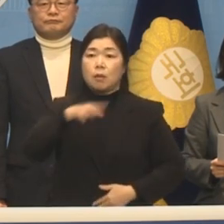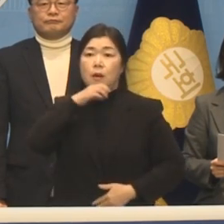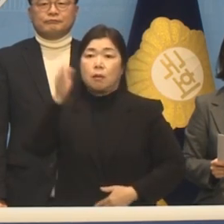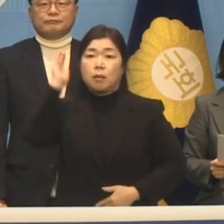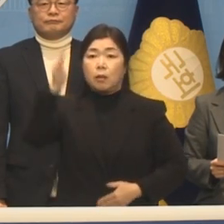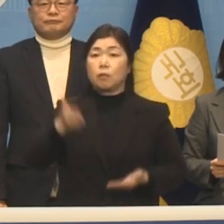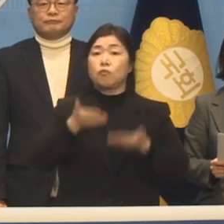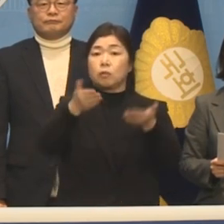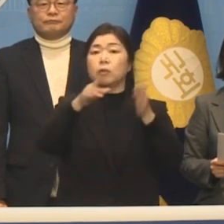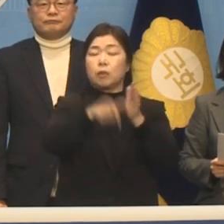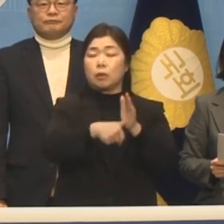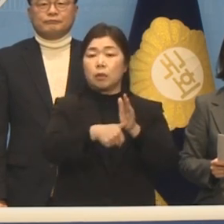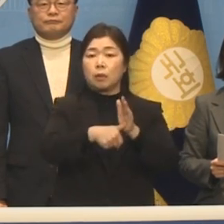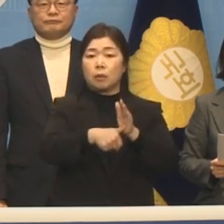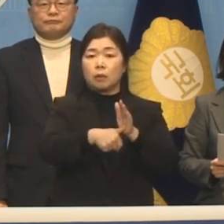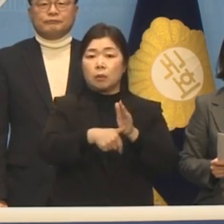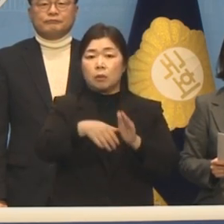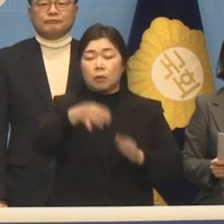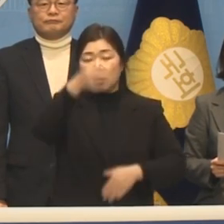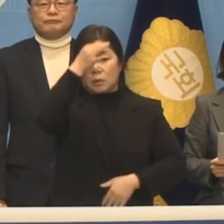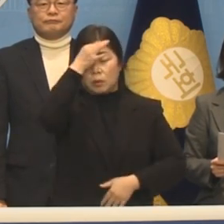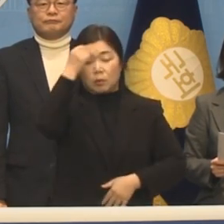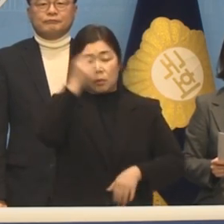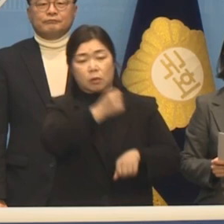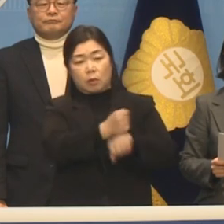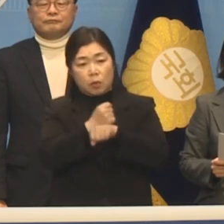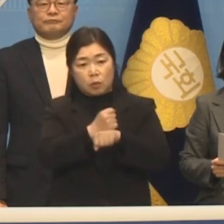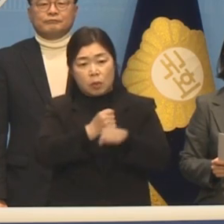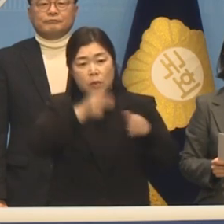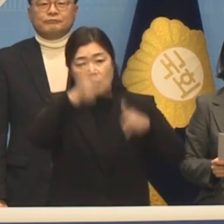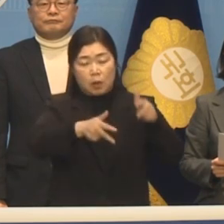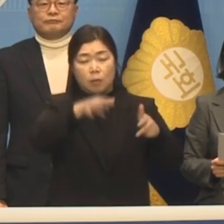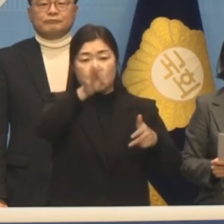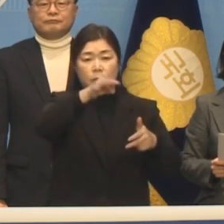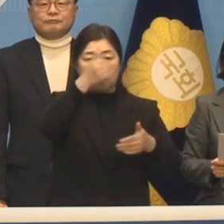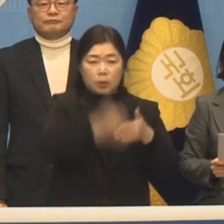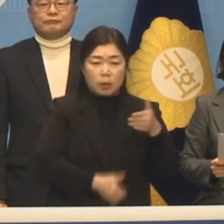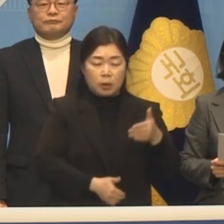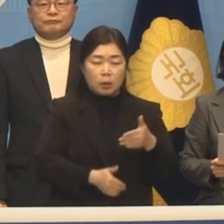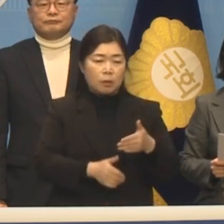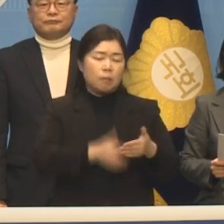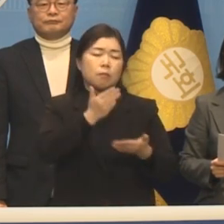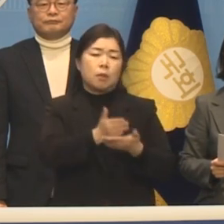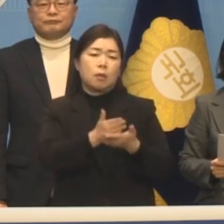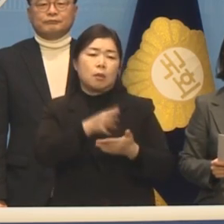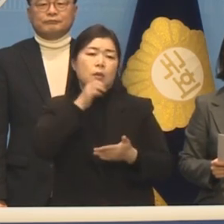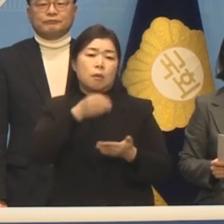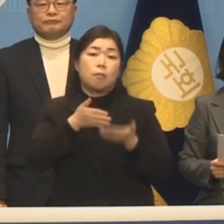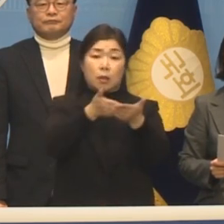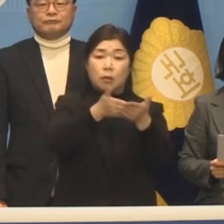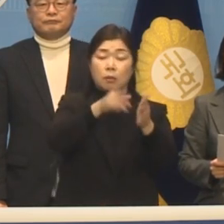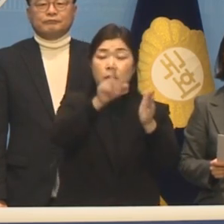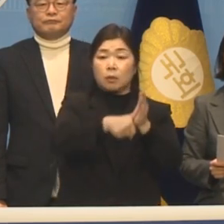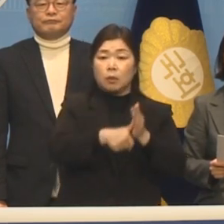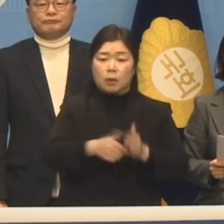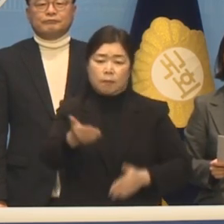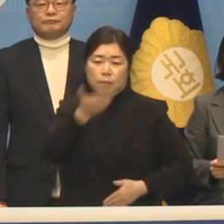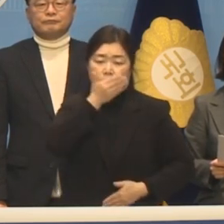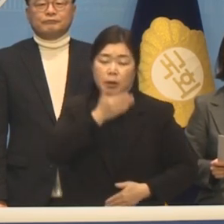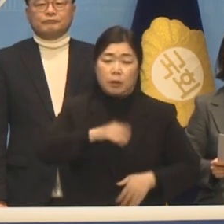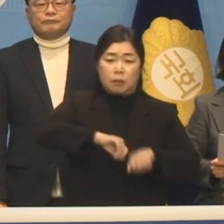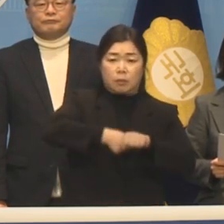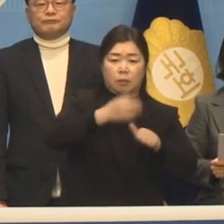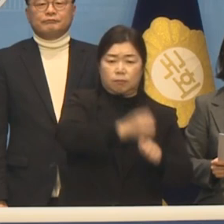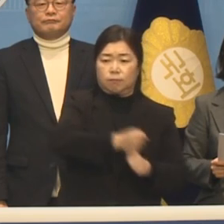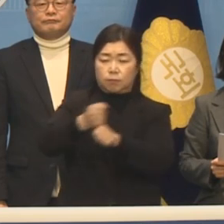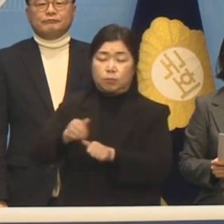R&D 예산 삭감에 대한 항의를 냈습니다. 입을 틀어막았습니다. 사지를 들고 나갔습니다. 과연 대한민국은